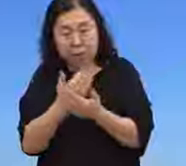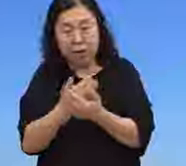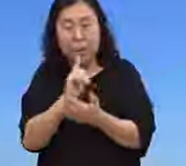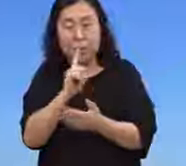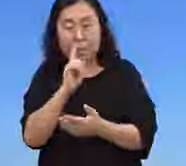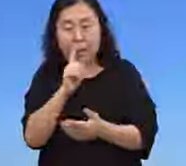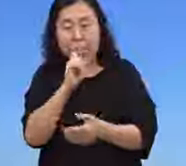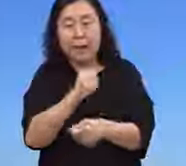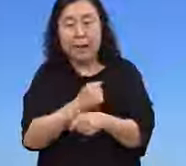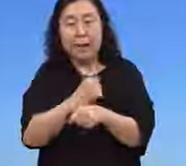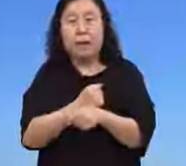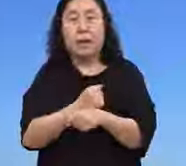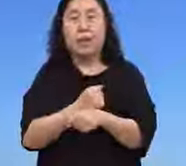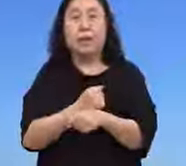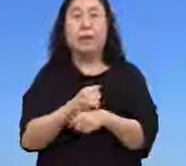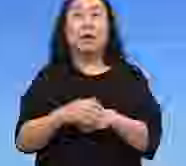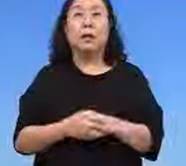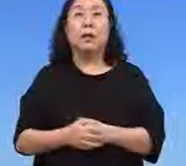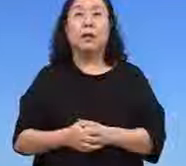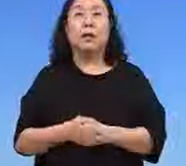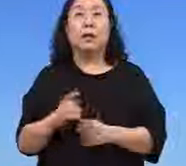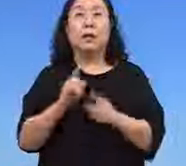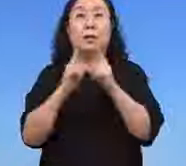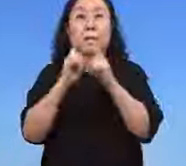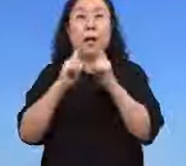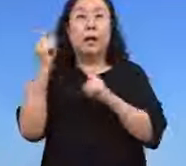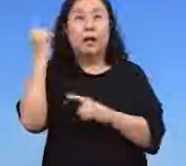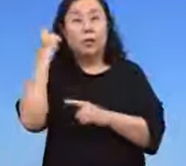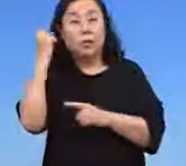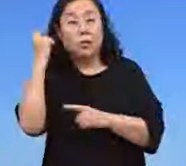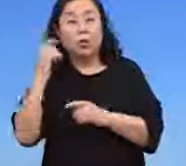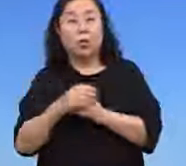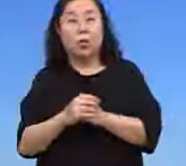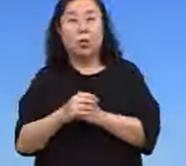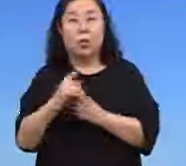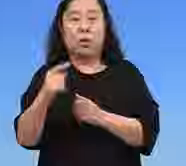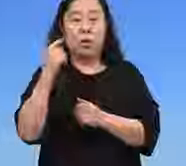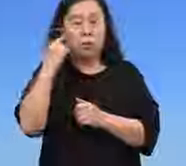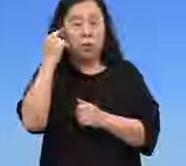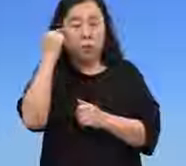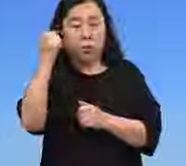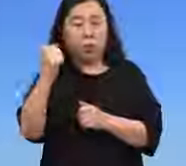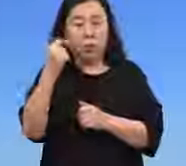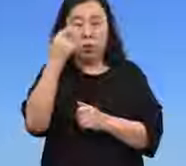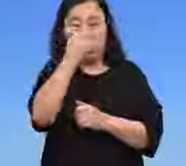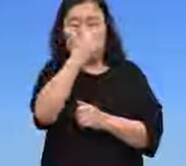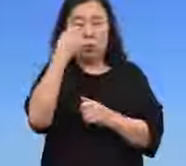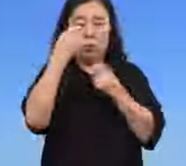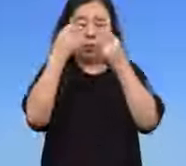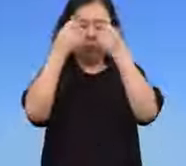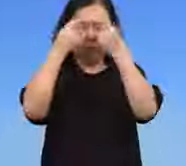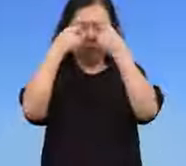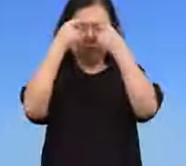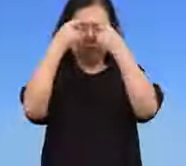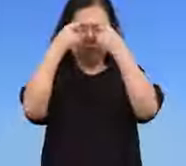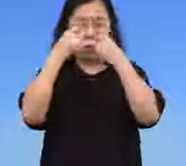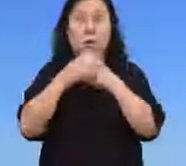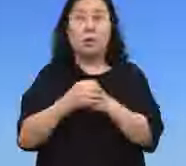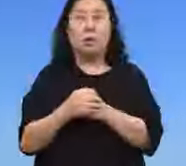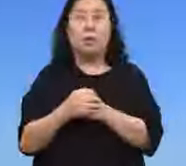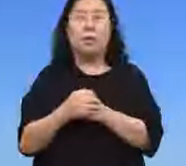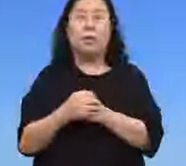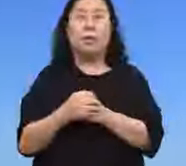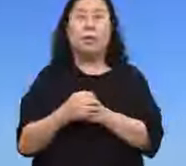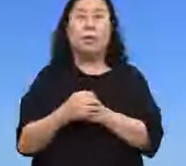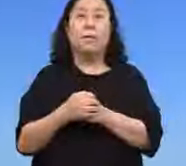그랬더니요, 제 마음이 먹먹해졌던 게 그 이야기를 듣고 눈시울이 붉어지는 그 목사님들이